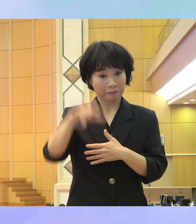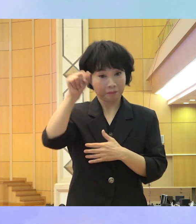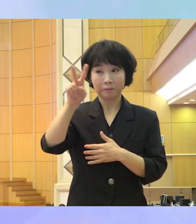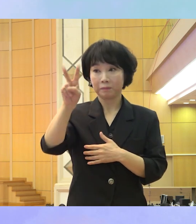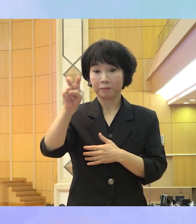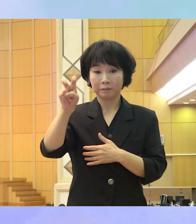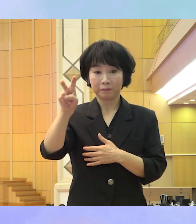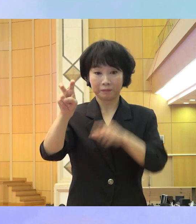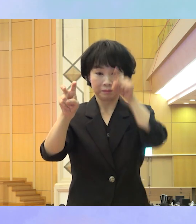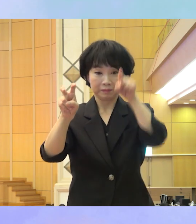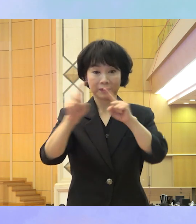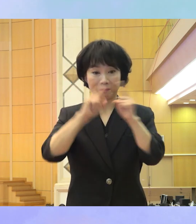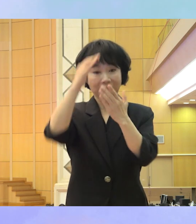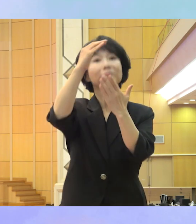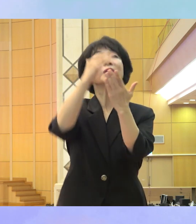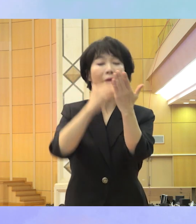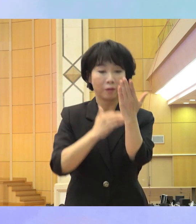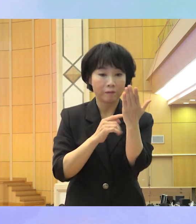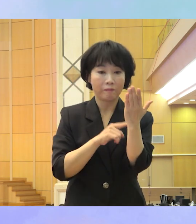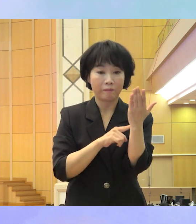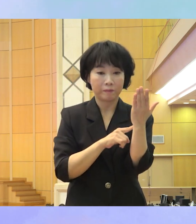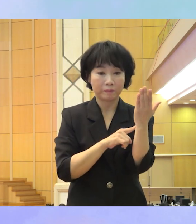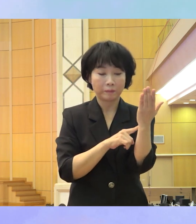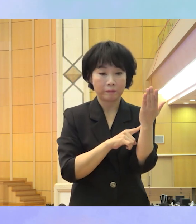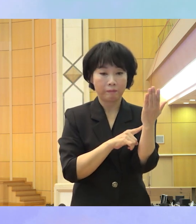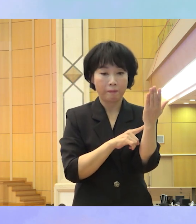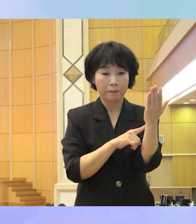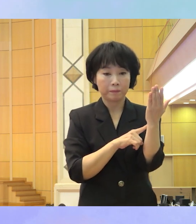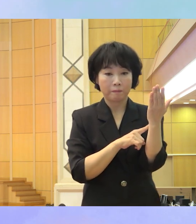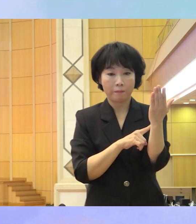22장인데 12장으로 된 것 같습니다. 혹시라도